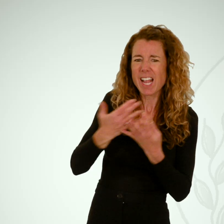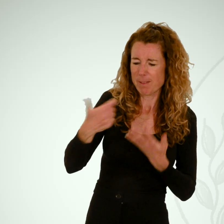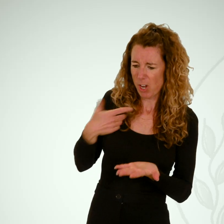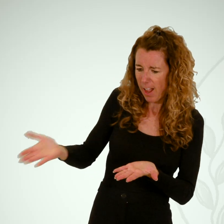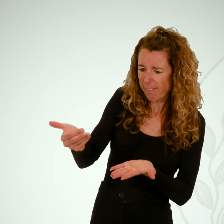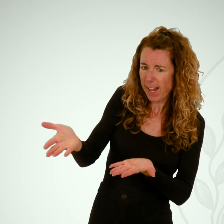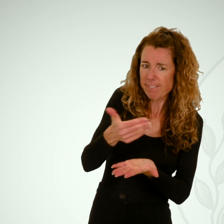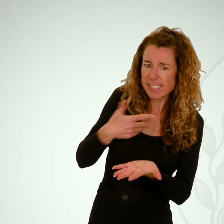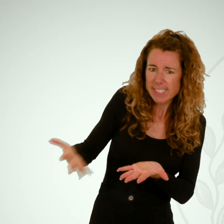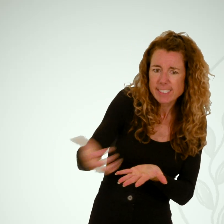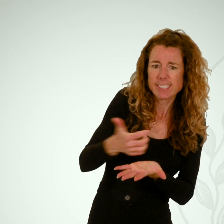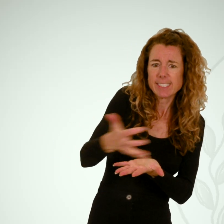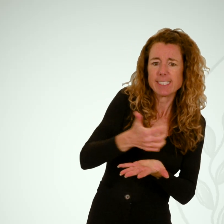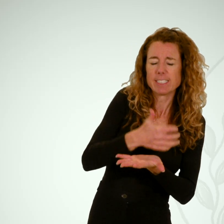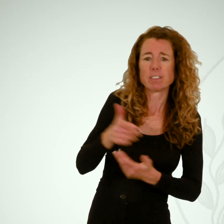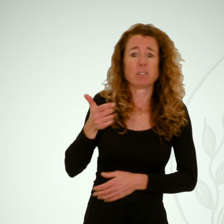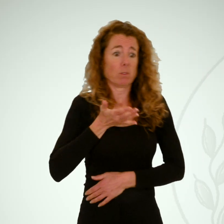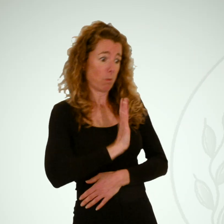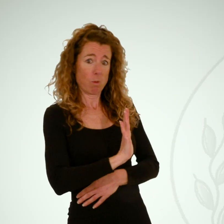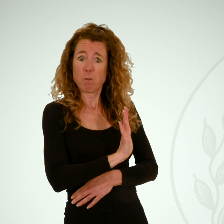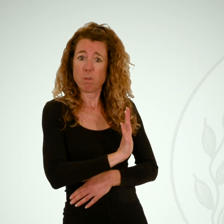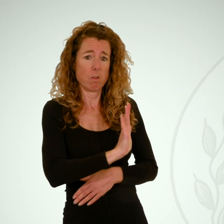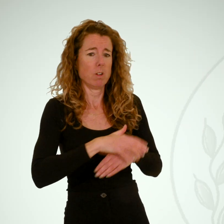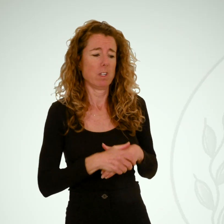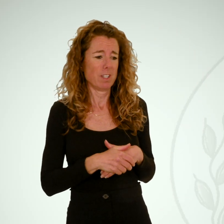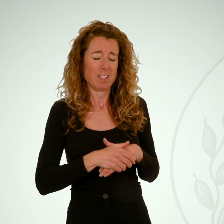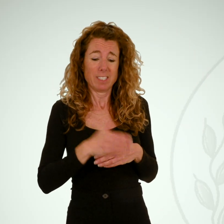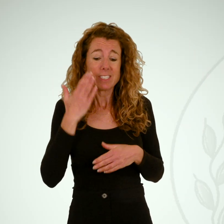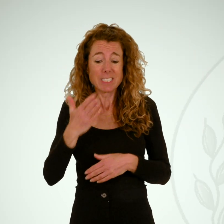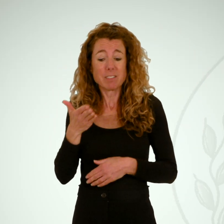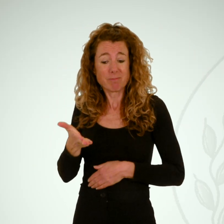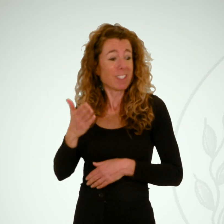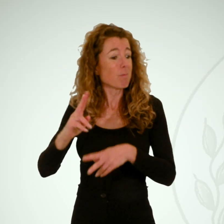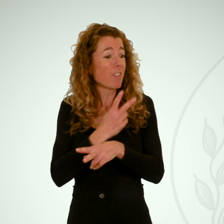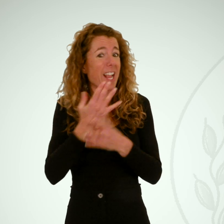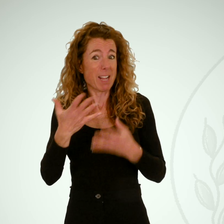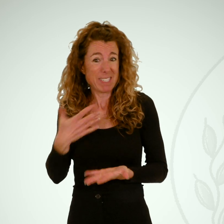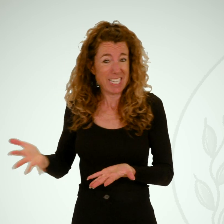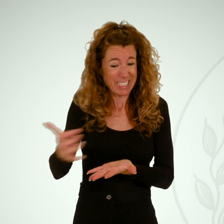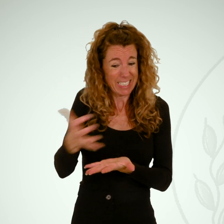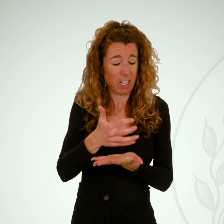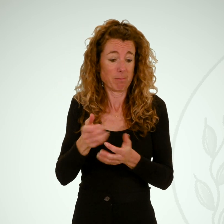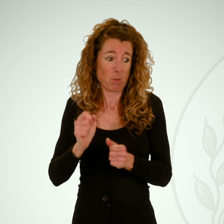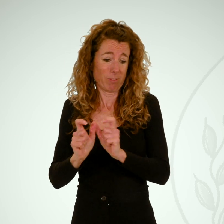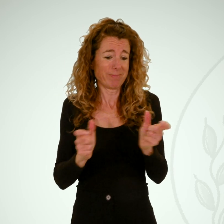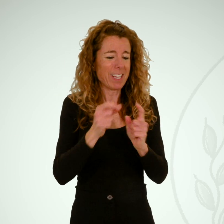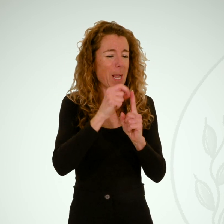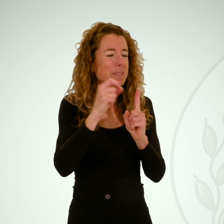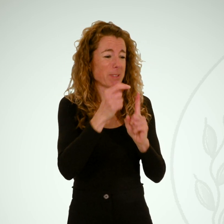allions enlever la mauvaise herbe ?» Le propriétaire leur dit : « Non, en enlevant la mauvaise herbe,